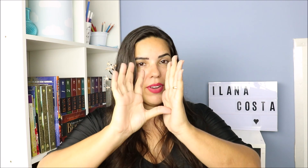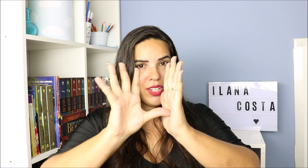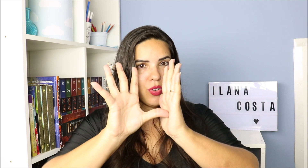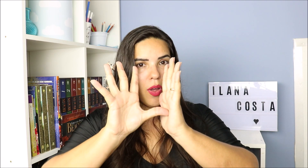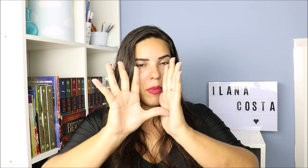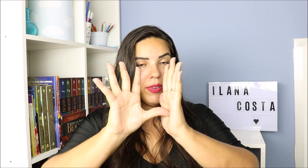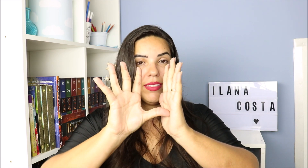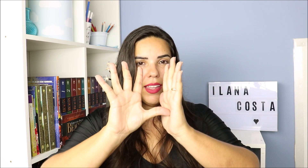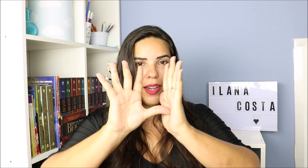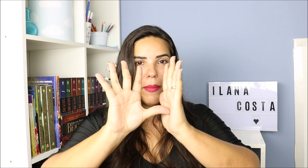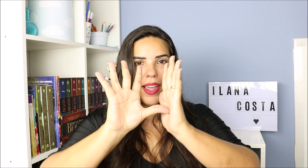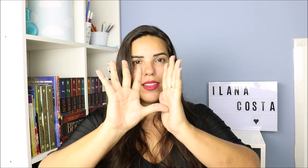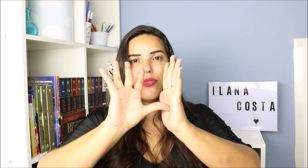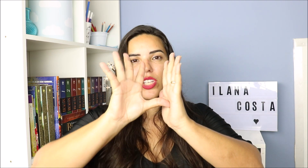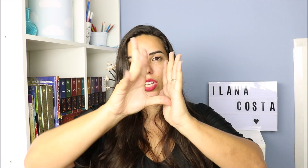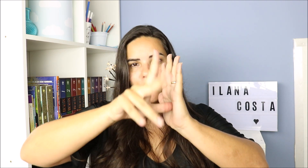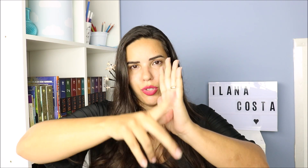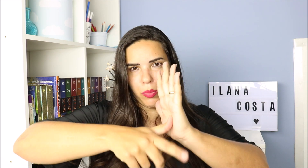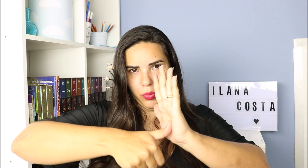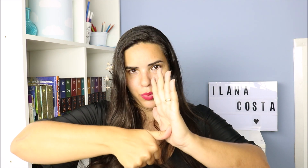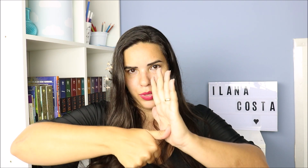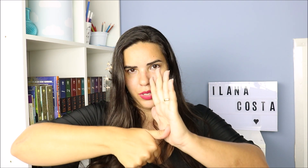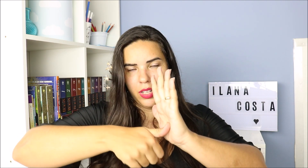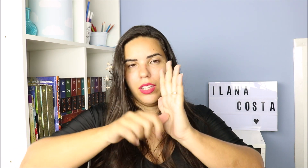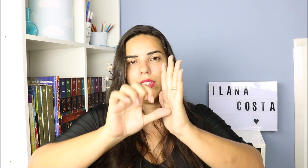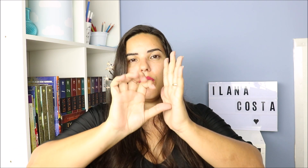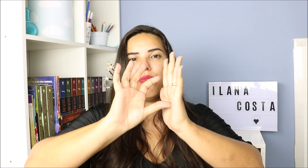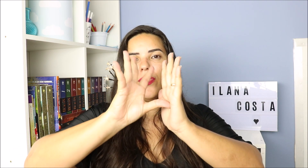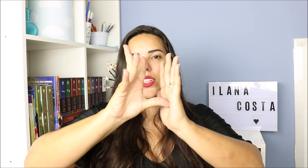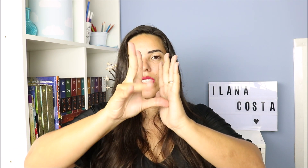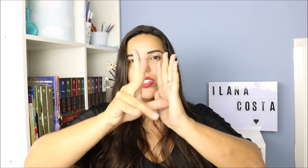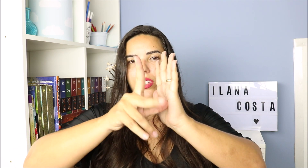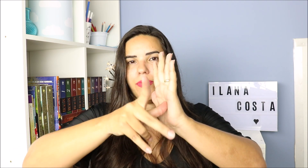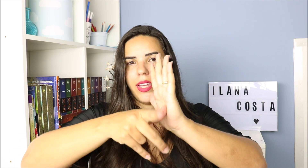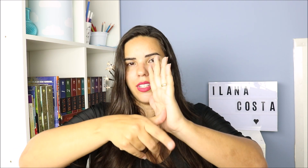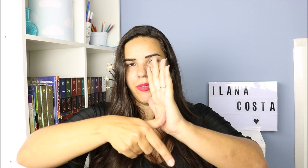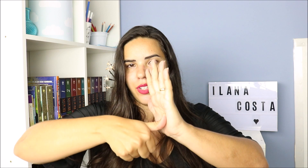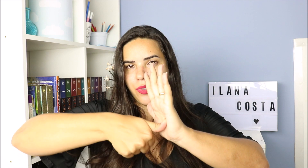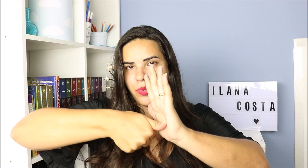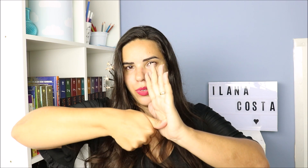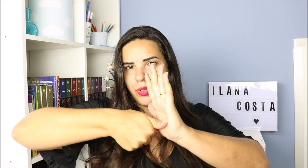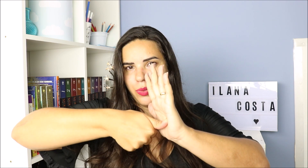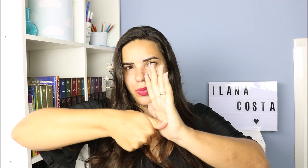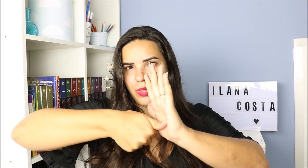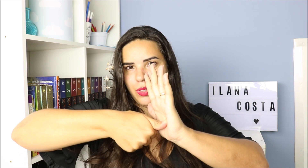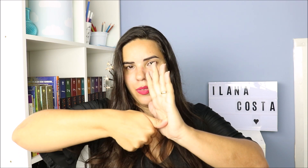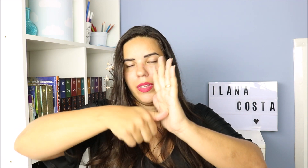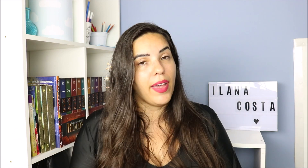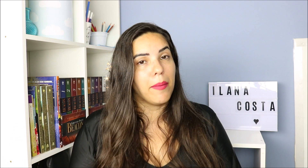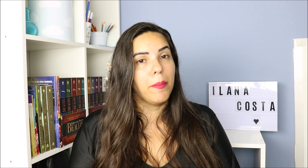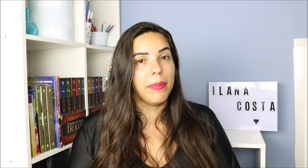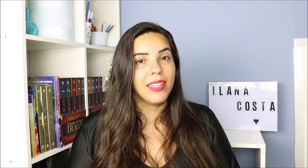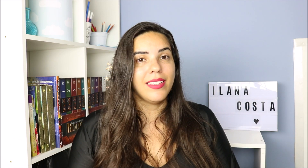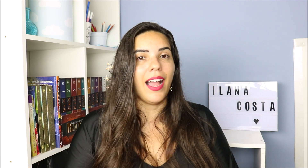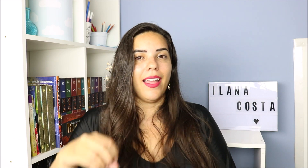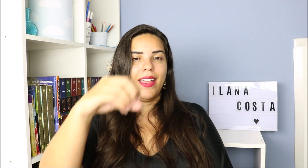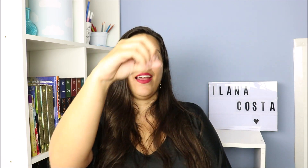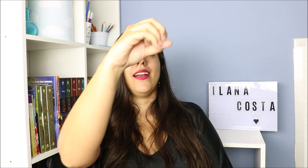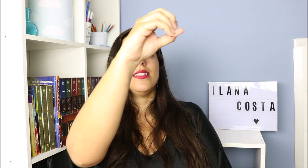frente com a mão inteira aberta, fechando aos poucos. Então fecha o dedinho, fecha os outros todos. O verbo plantar é